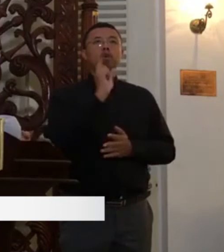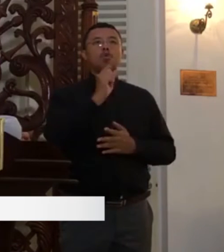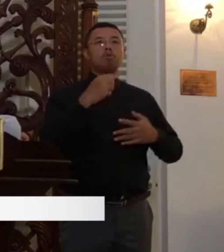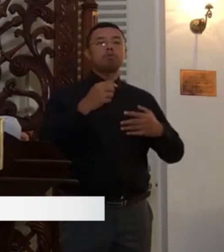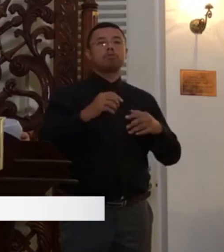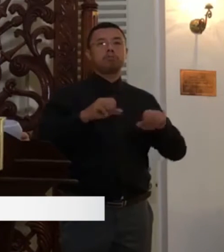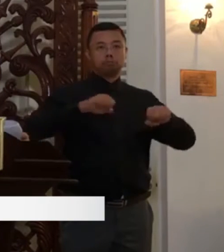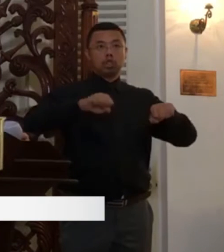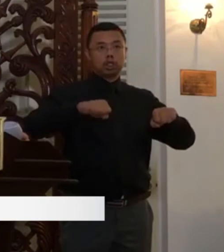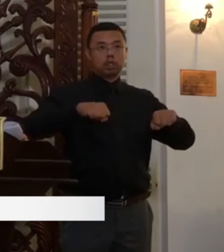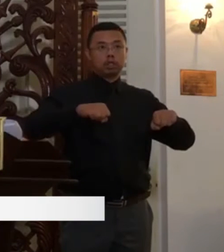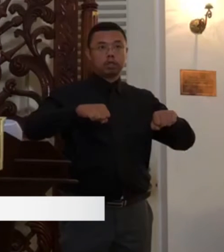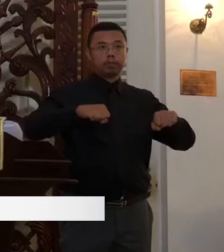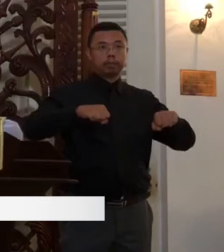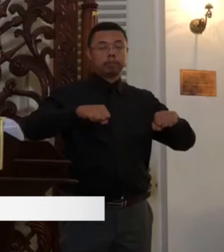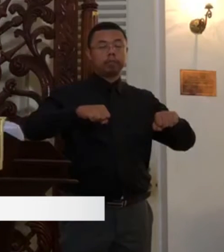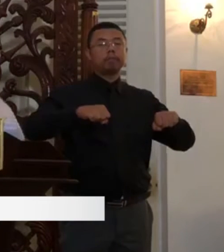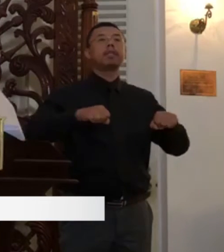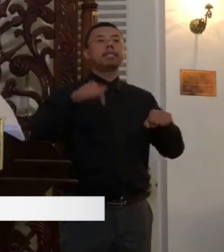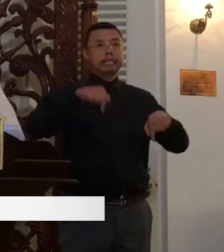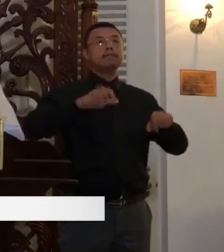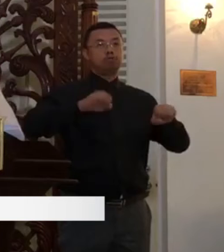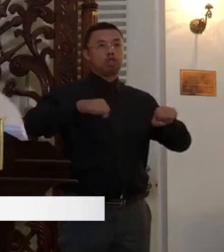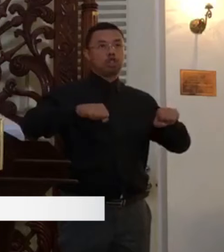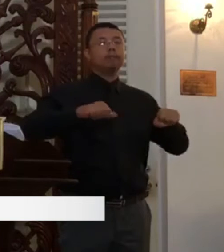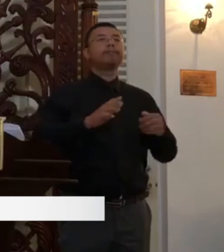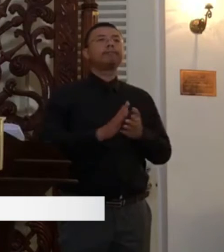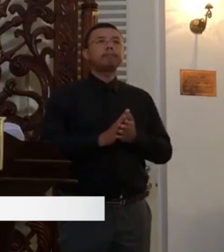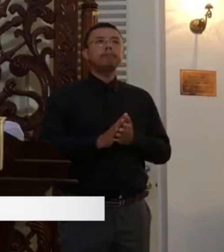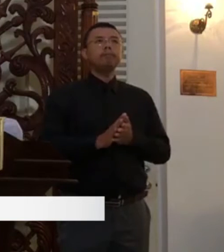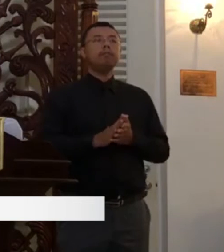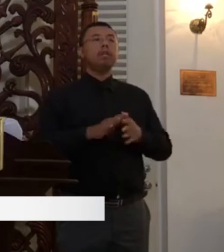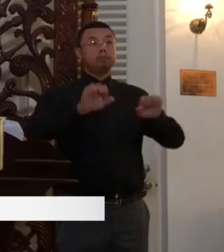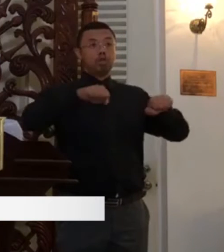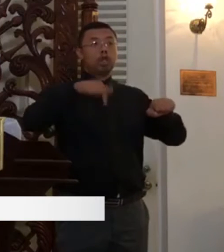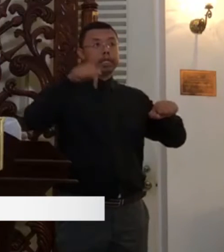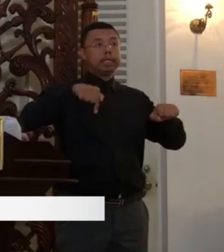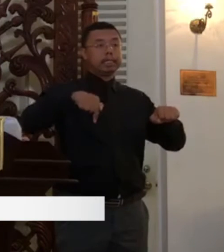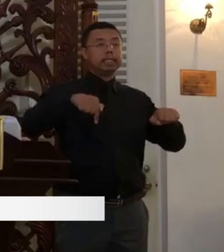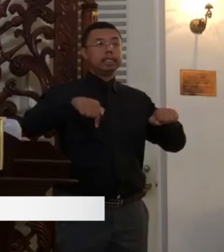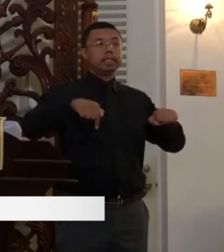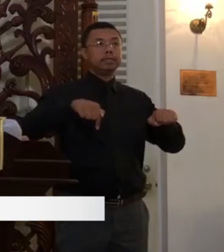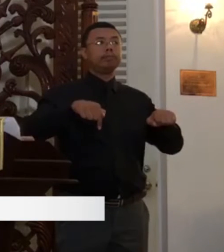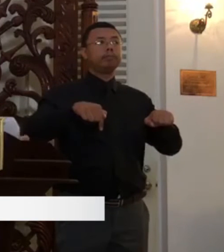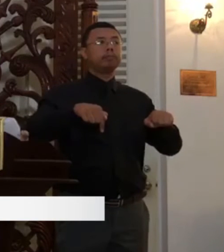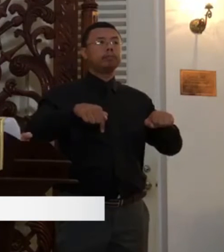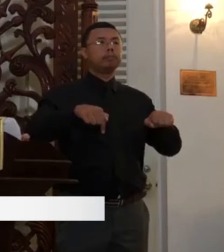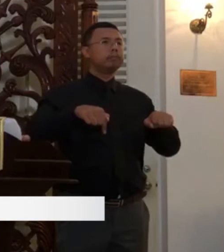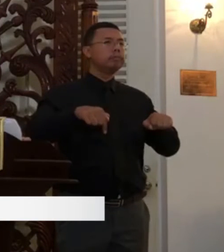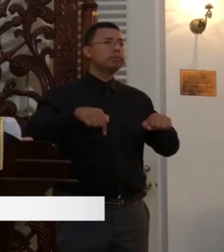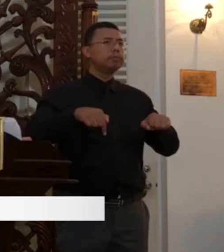kendaraan roda 2, maka kendaraan roda 2 ini juga